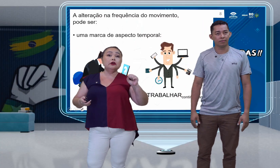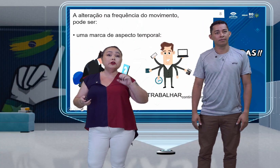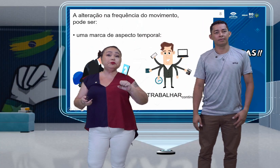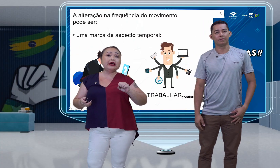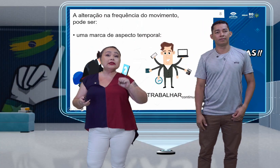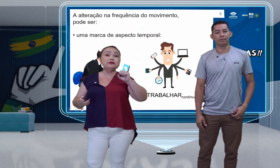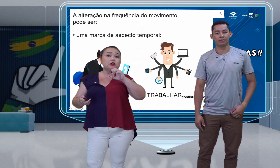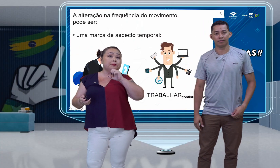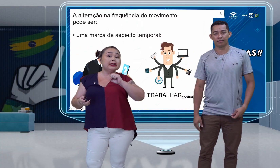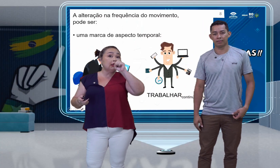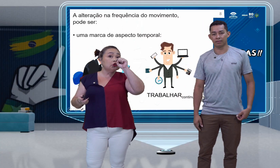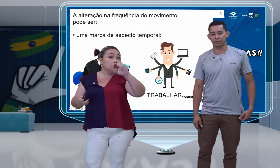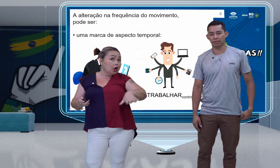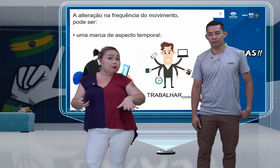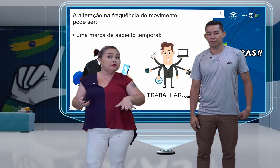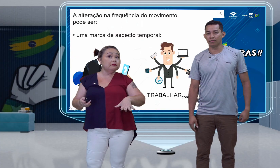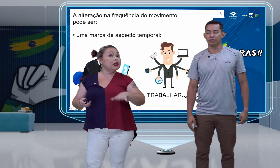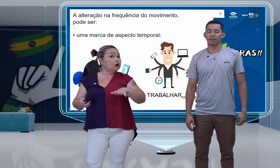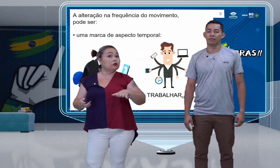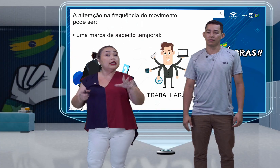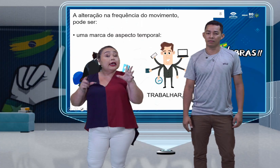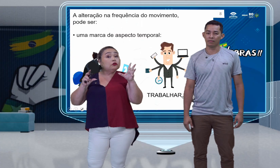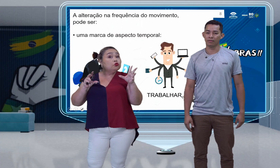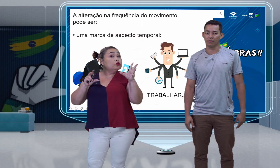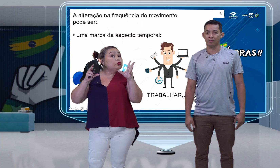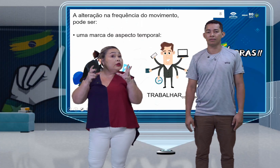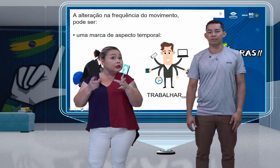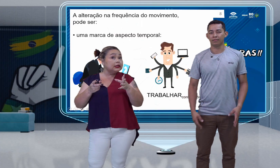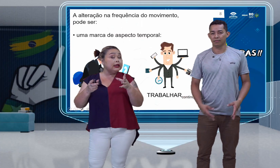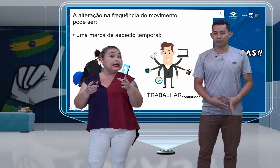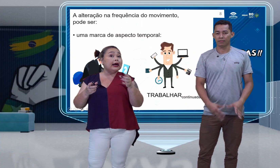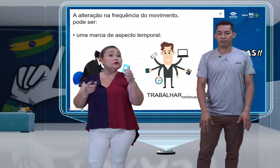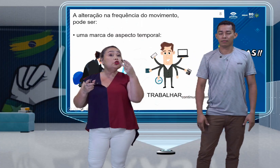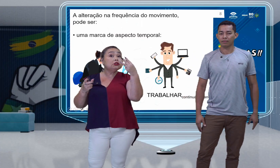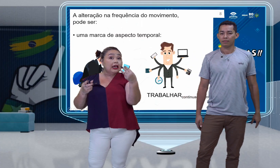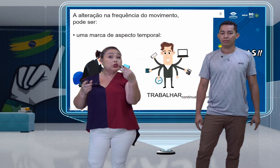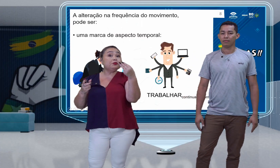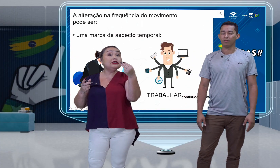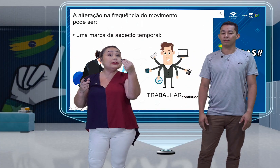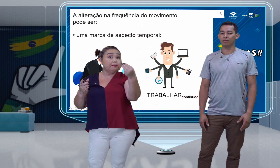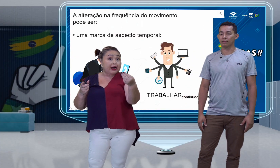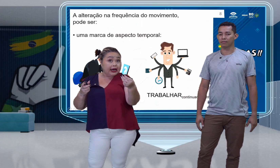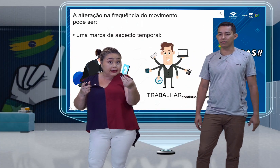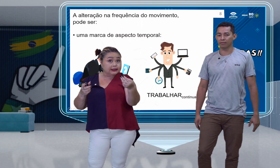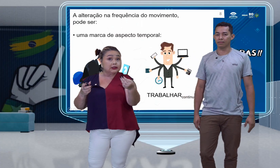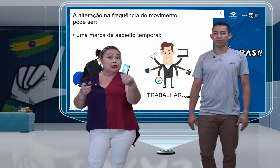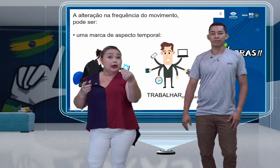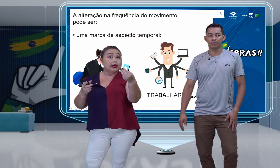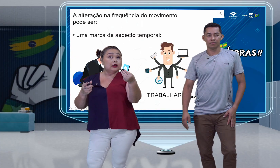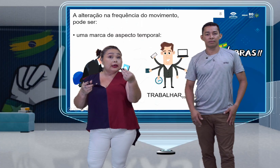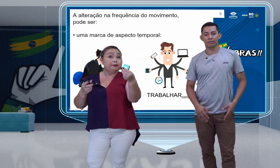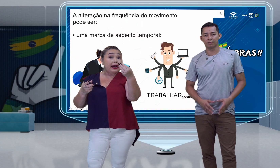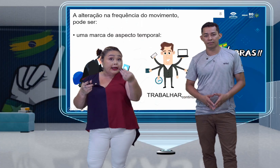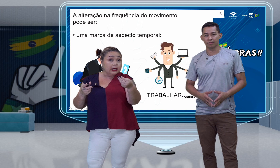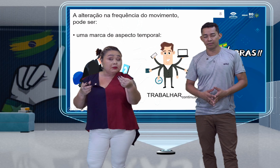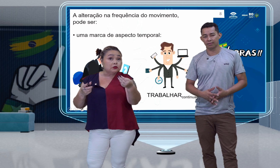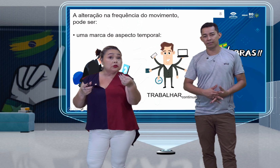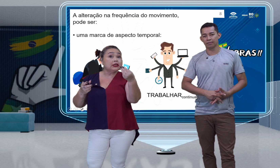vou explicar só movimento. Não, é tudo interligado. Os 3 principais parâmetros,